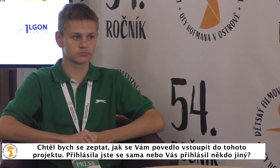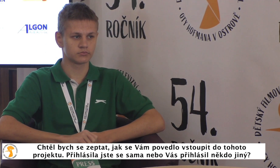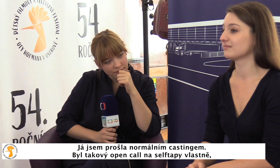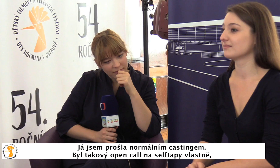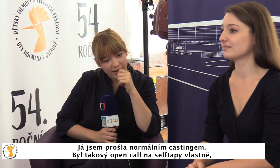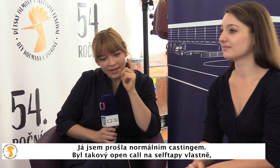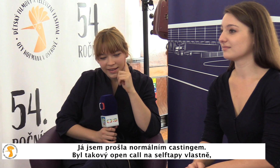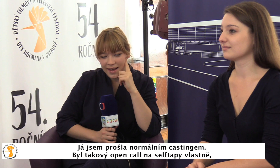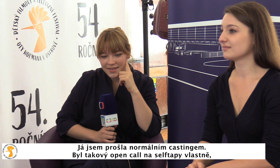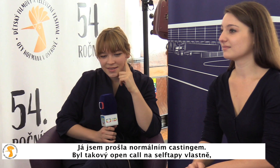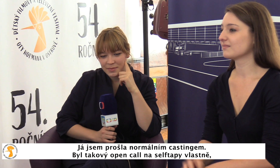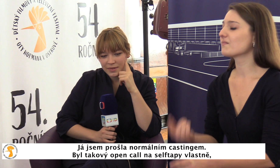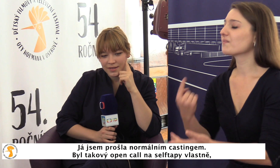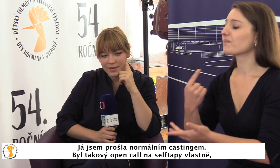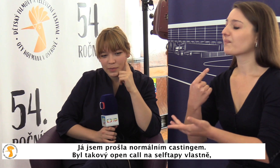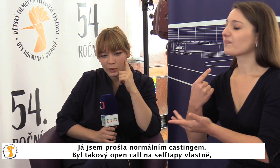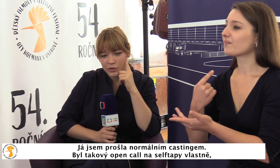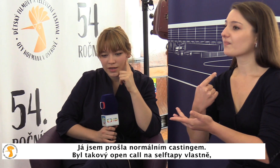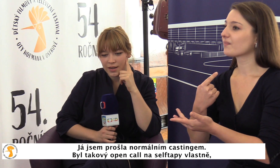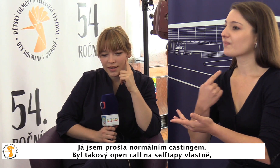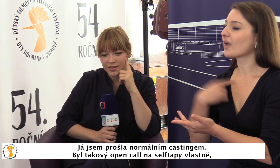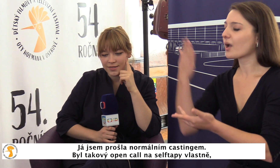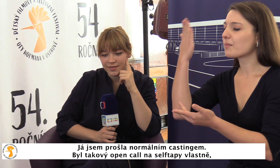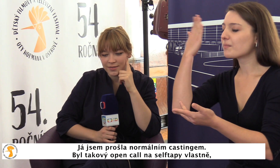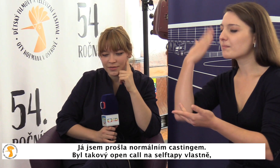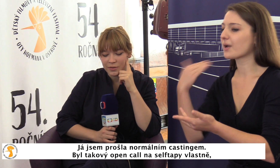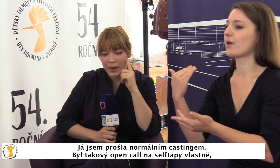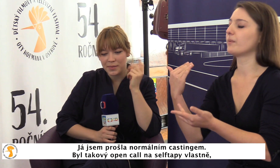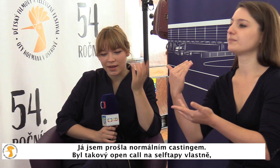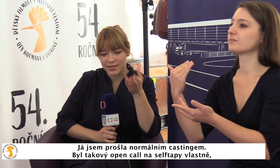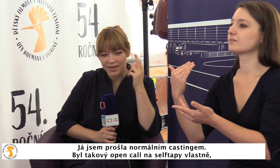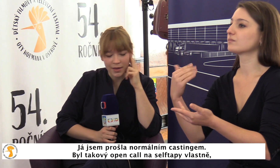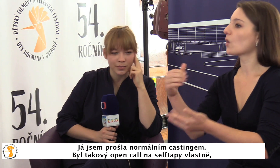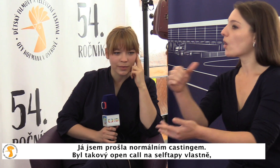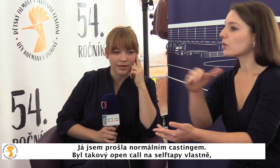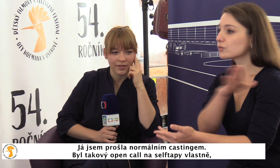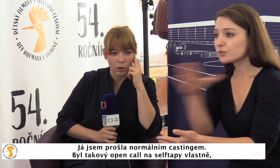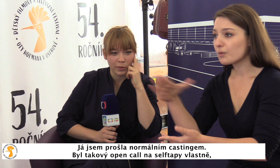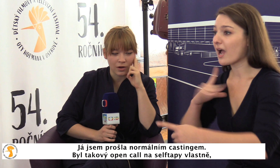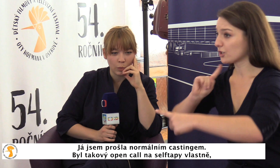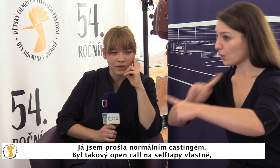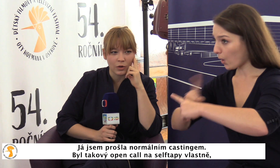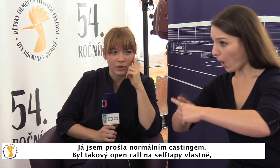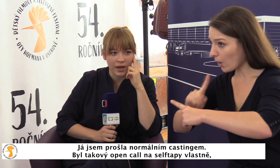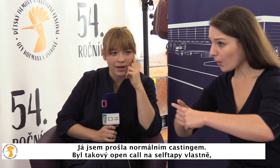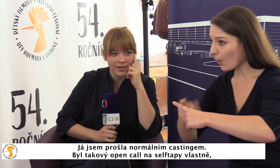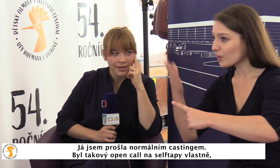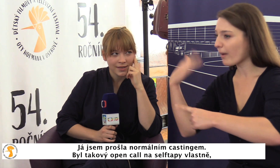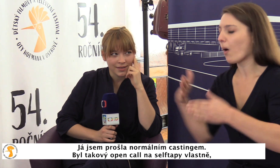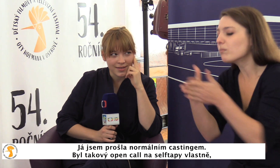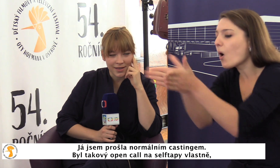jiný? Já jsem prošla normálním castingem, byl takový open call